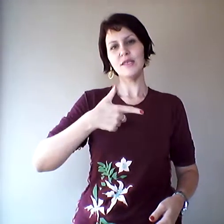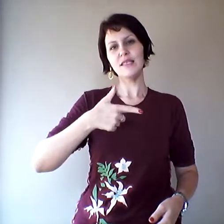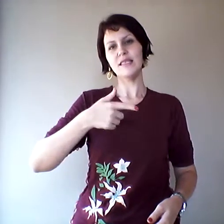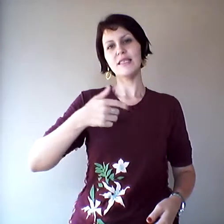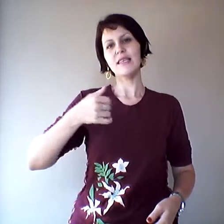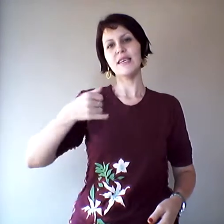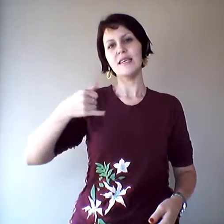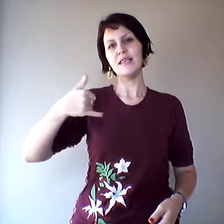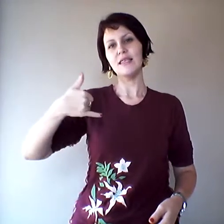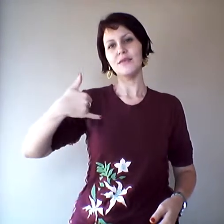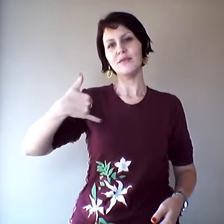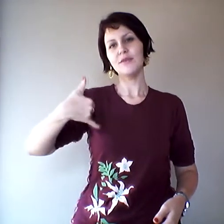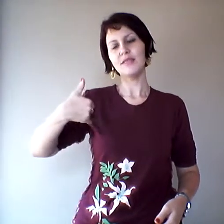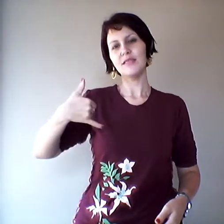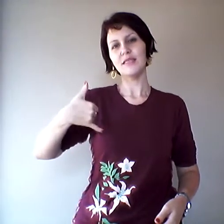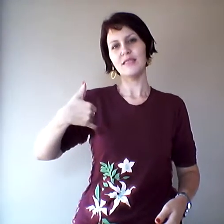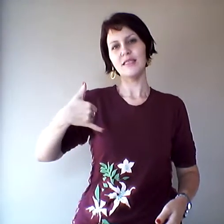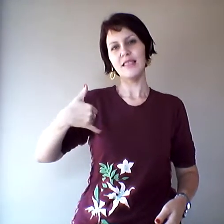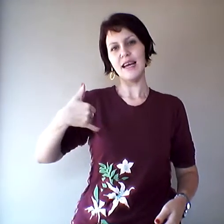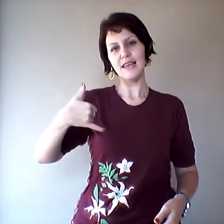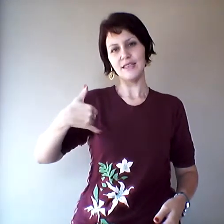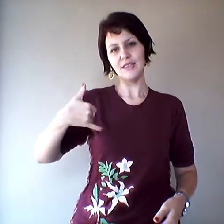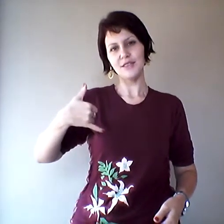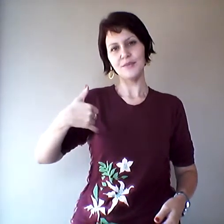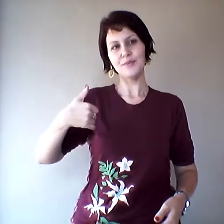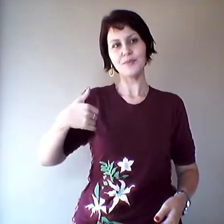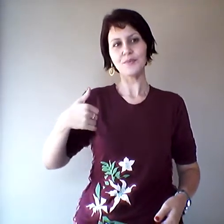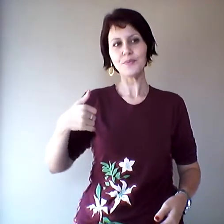32 anos de idade.